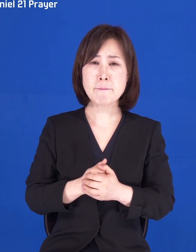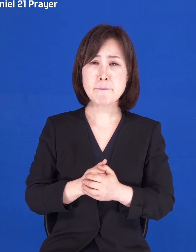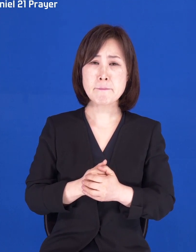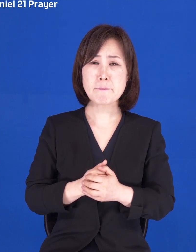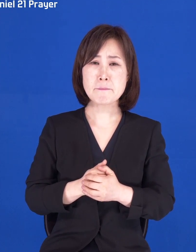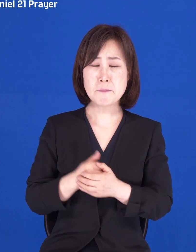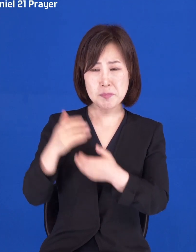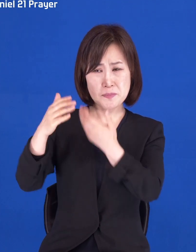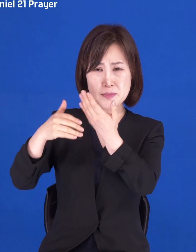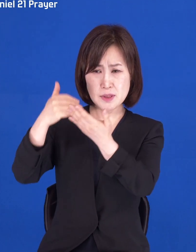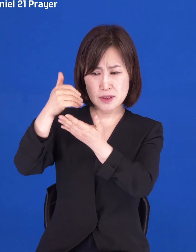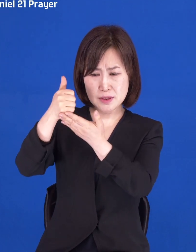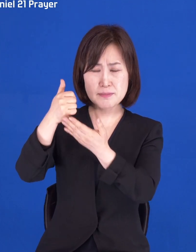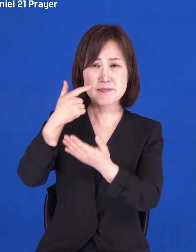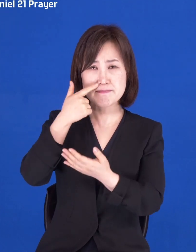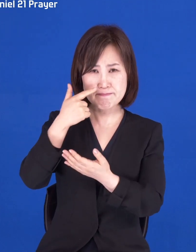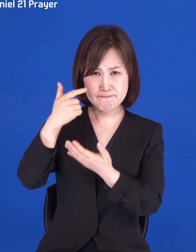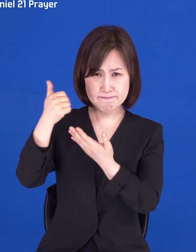하나님 아버지,